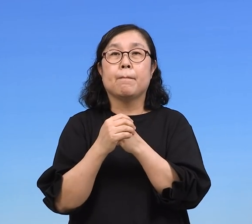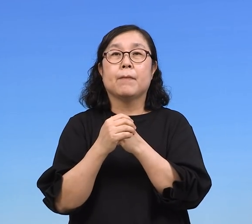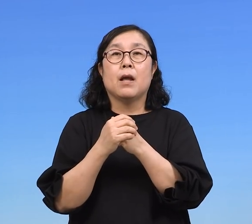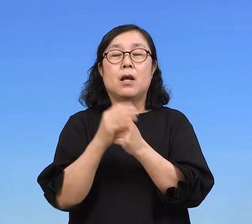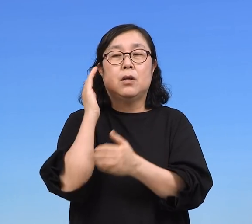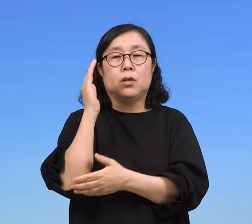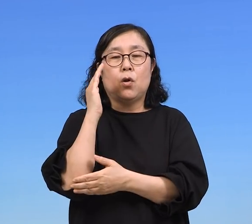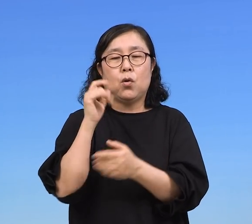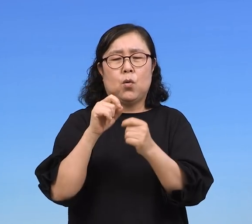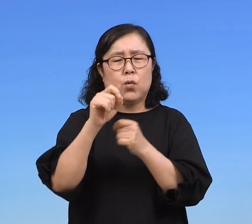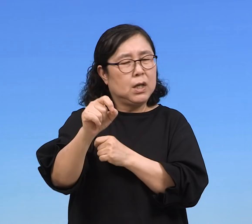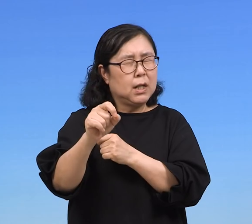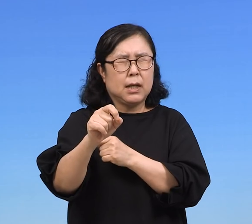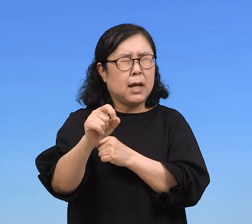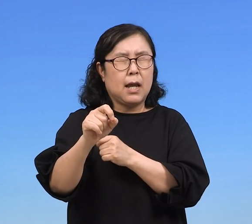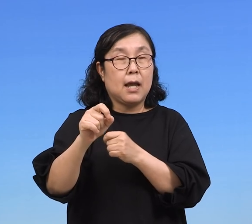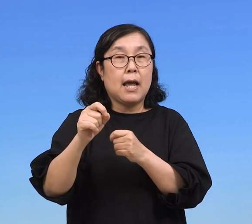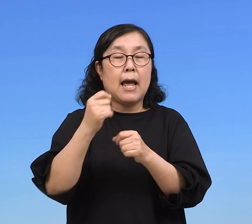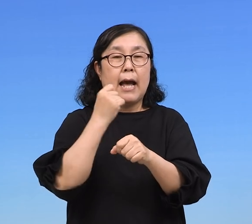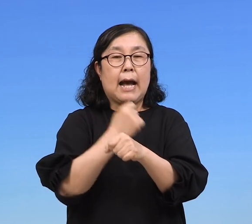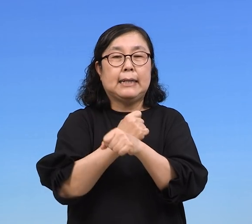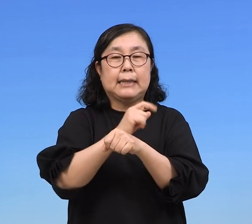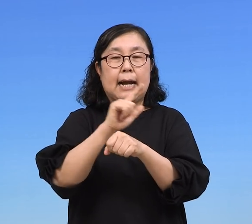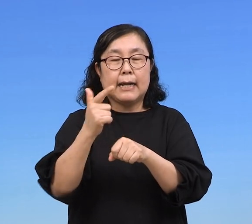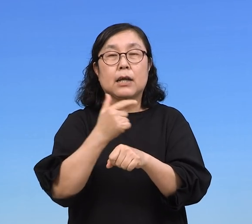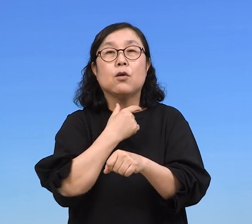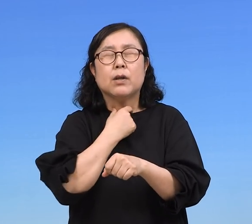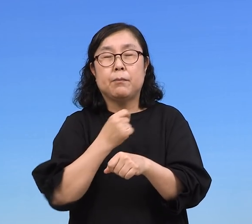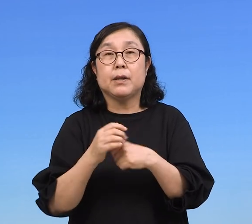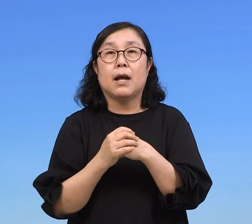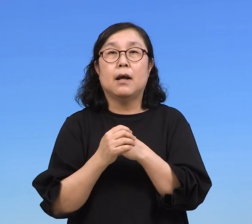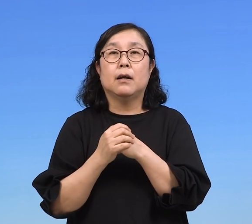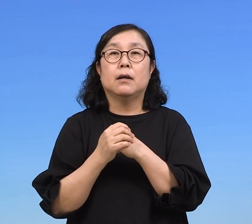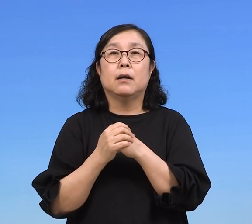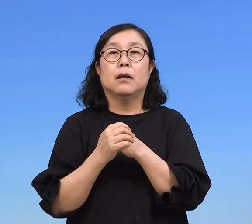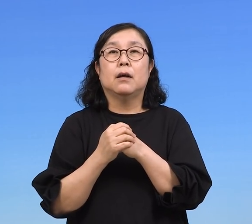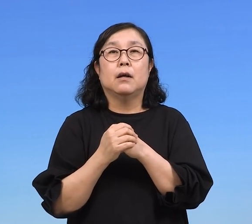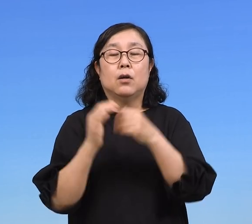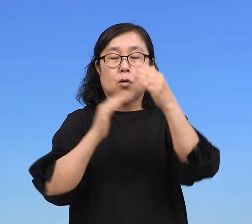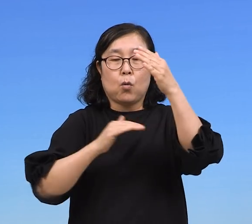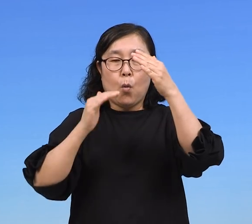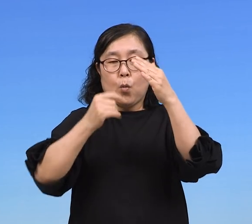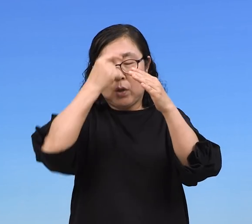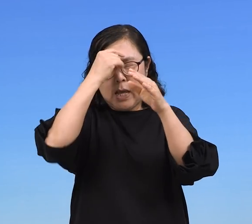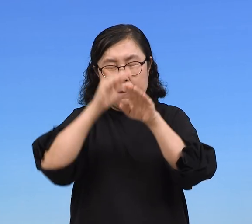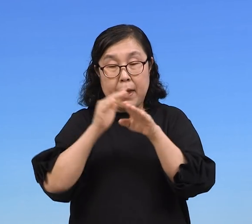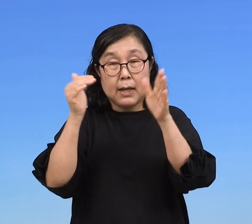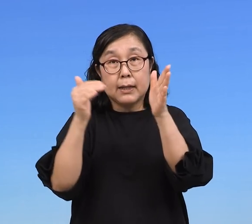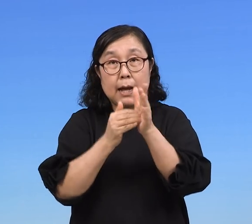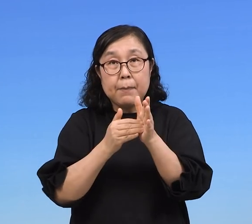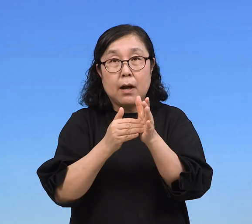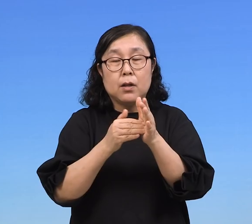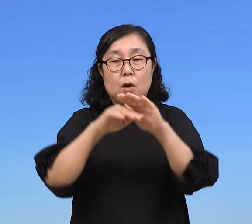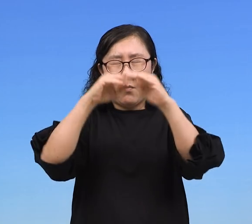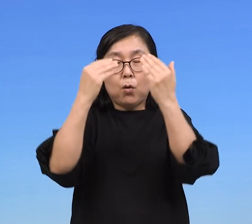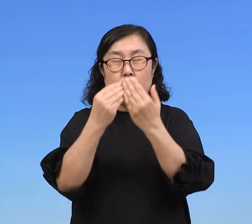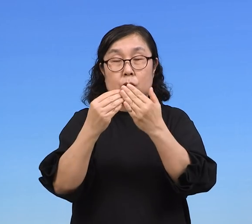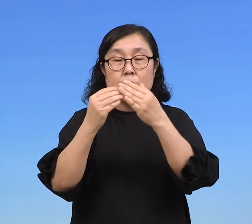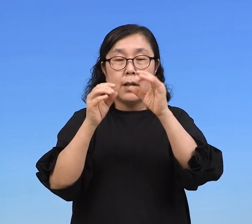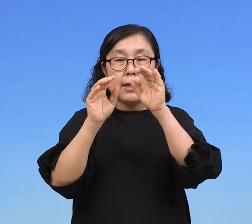제가 설교를 길게 준비하지 않으려고 애를 쓰고 있습니다. 그리고는 그렇게 공예배가 마쳐지면